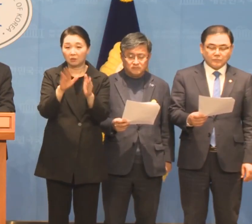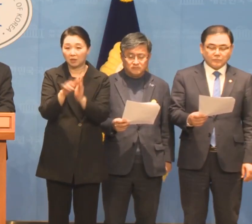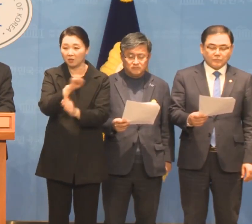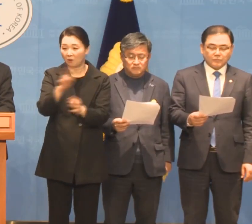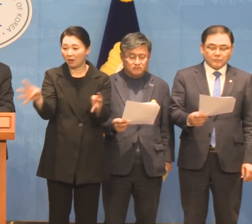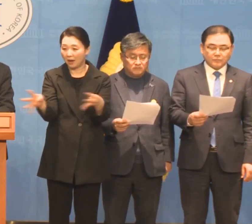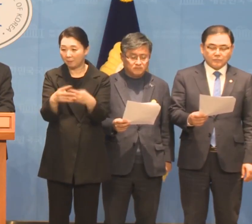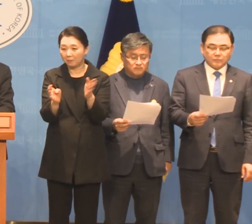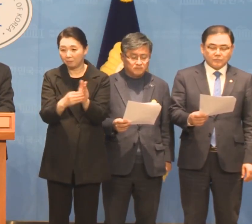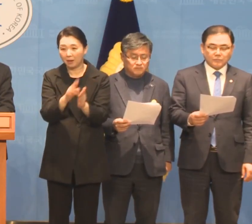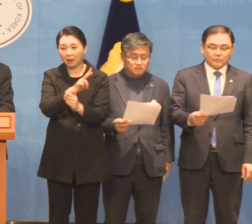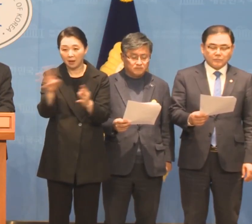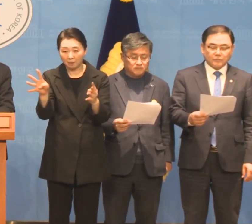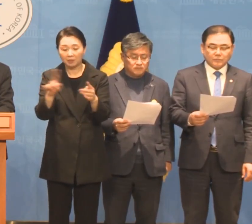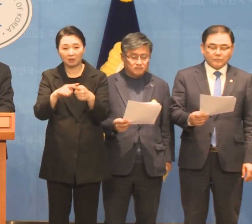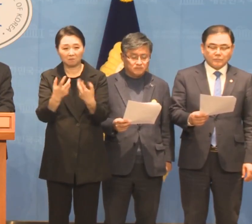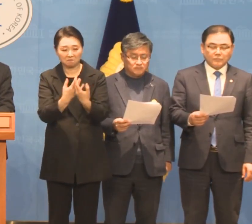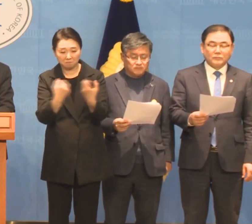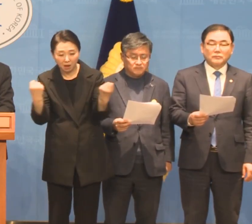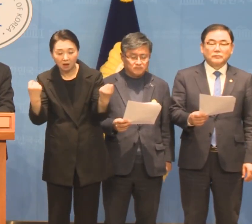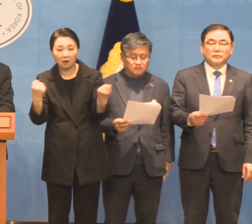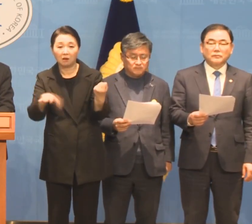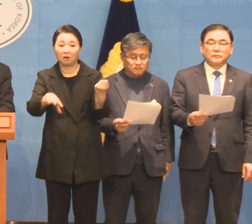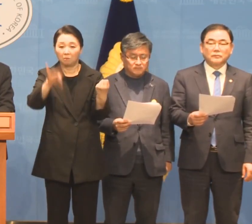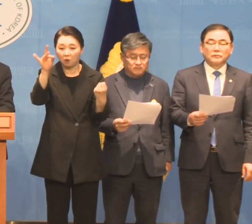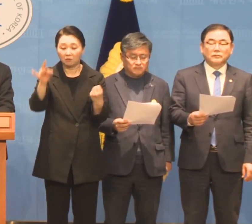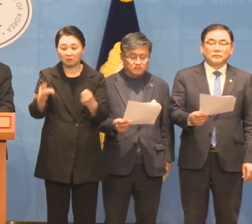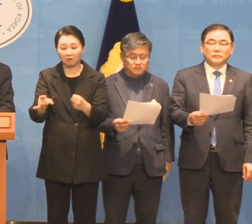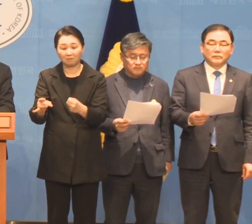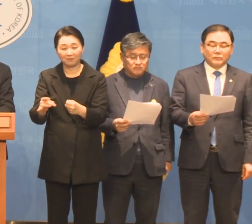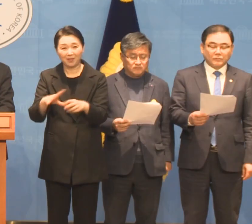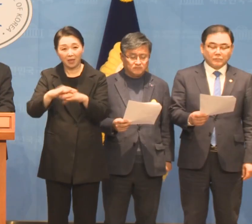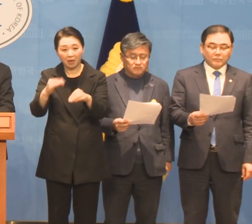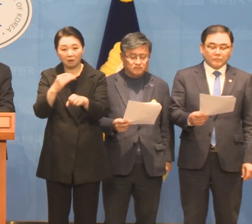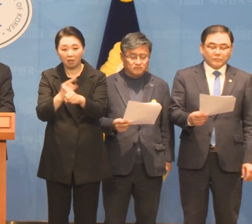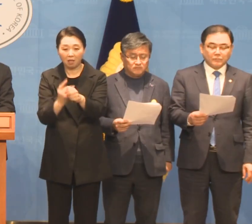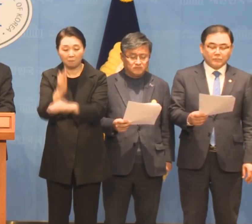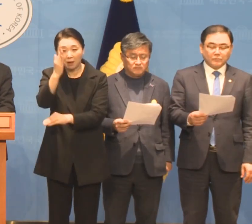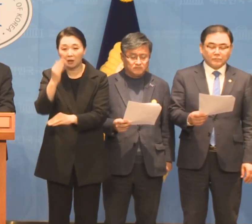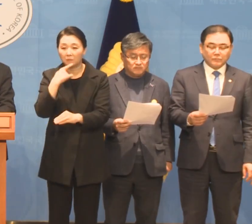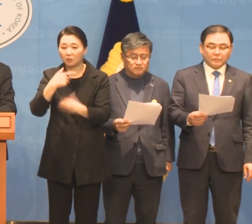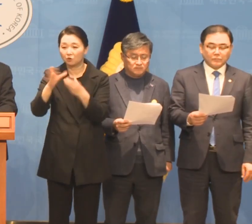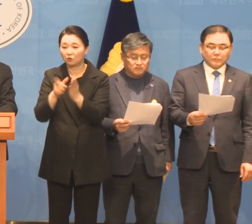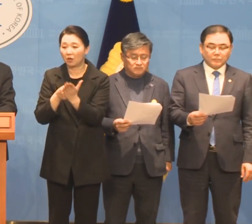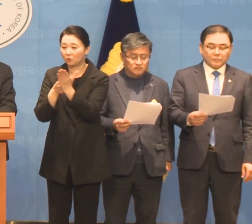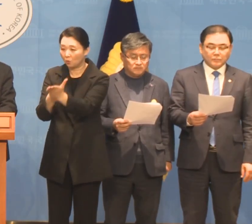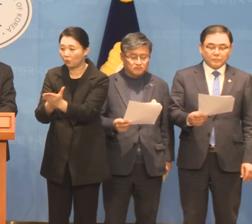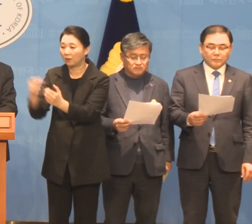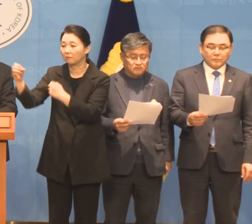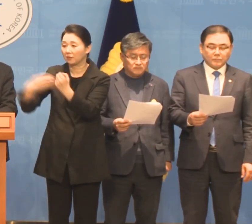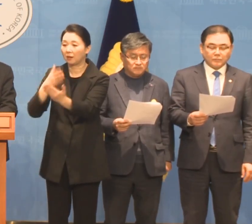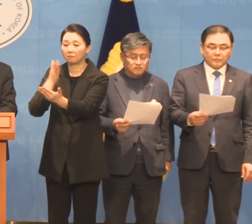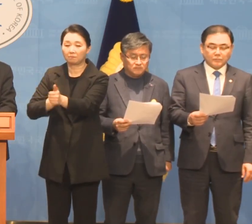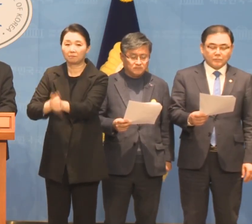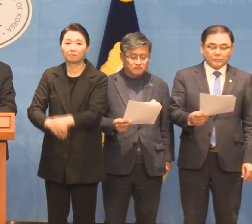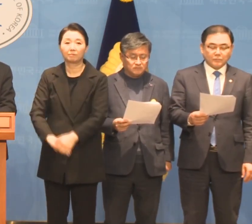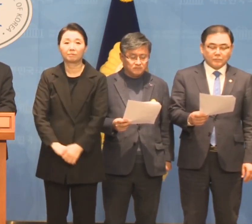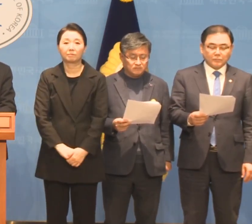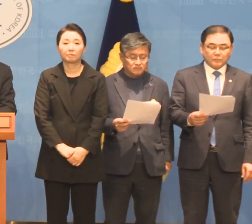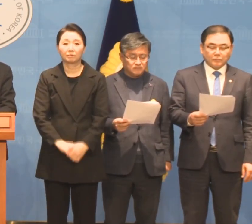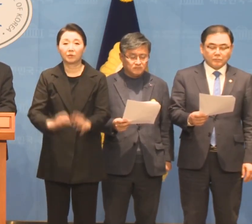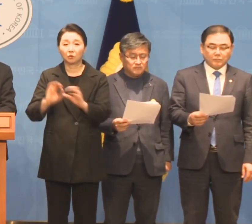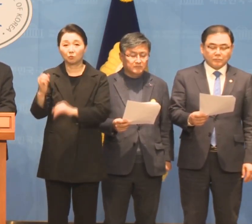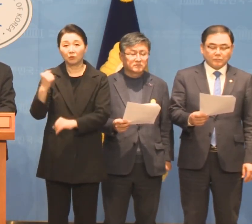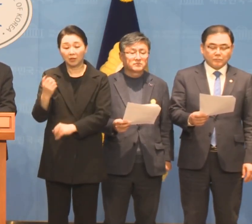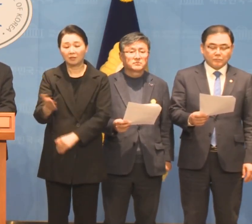했으니 합의한 부분을 분리하여 먼저 처리하자는 민주당의 요구에 응답해 주십시오.